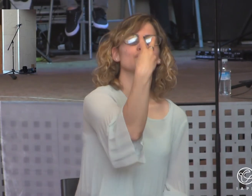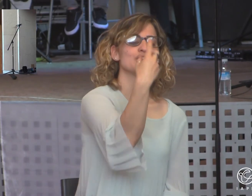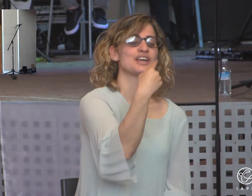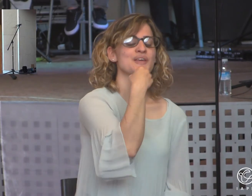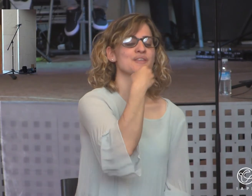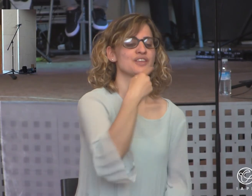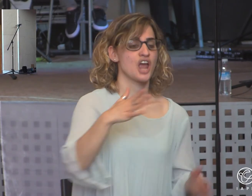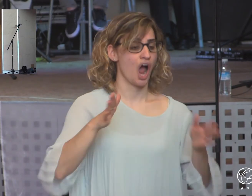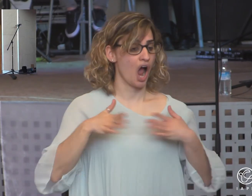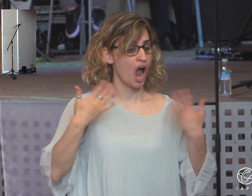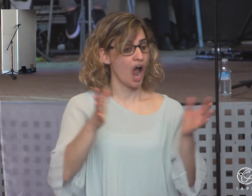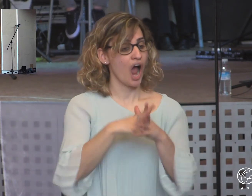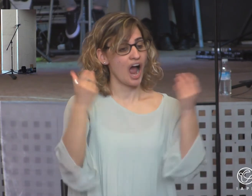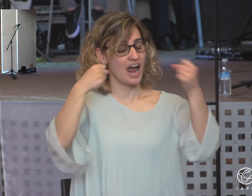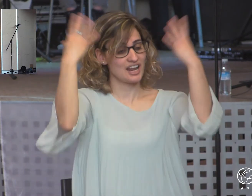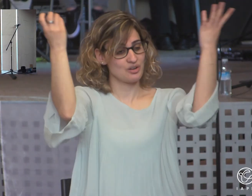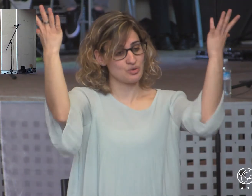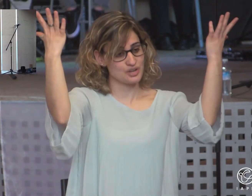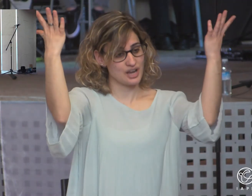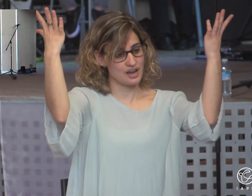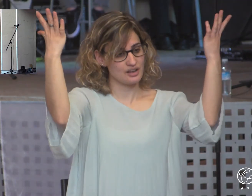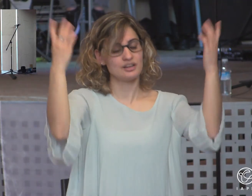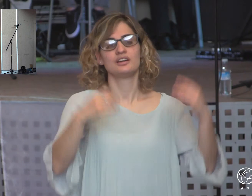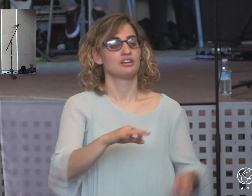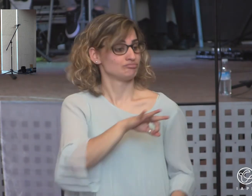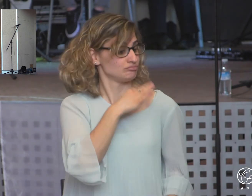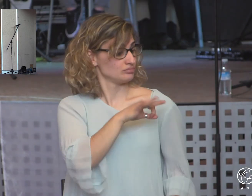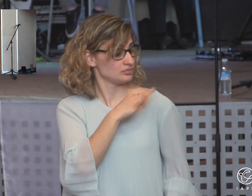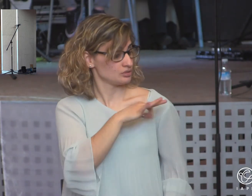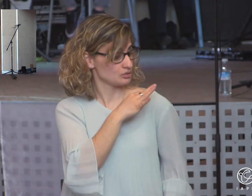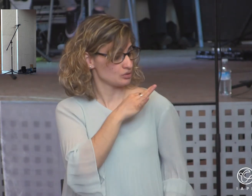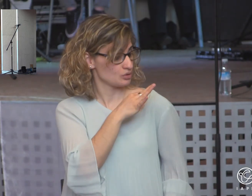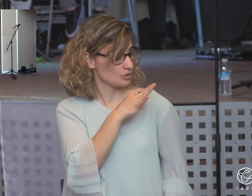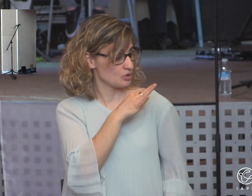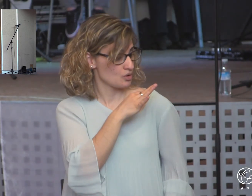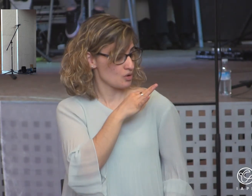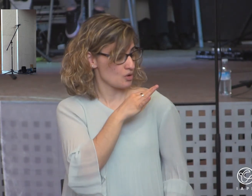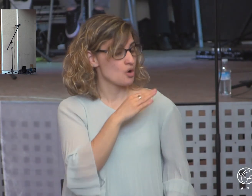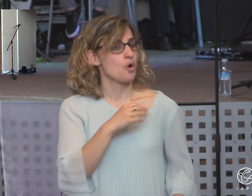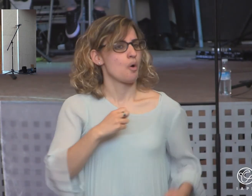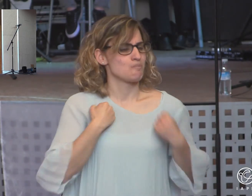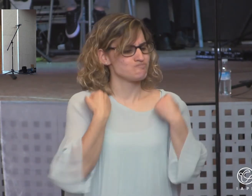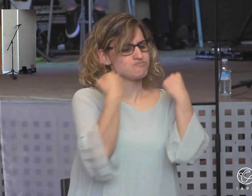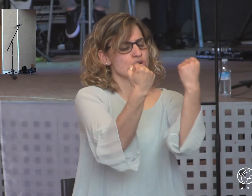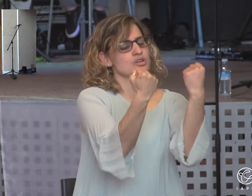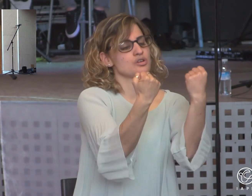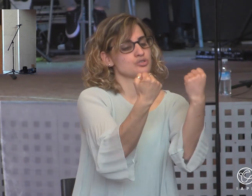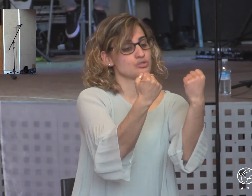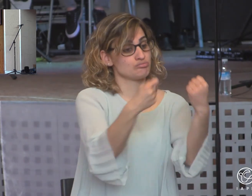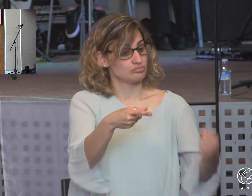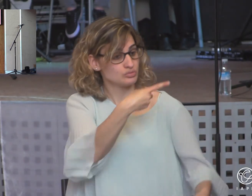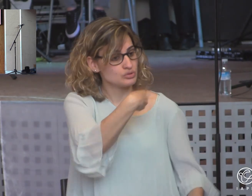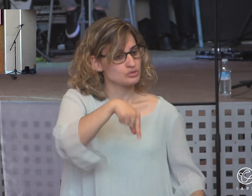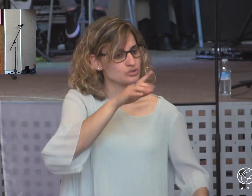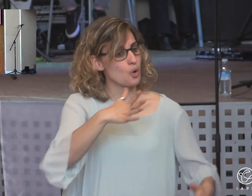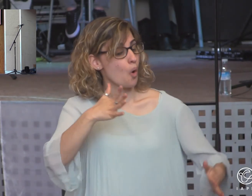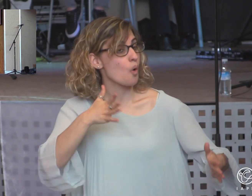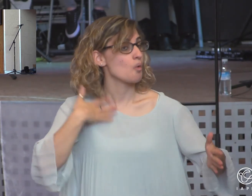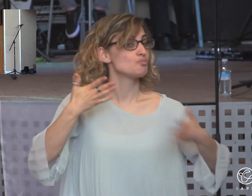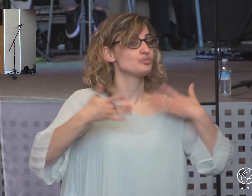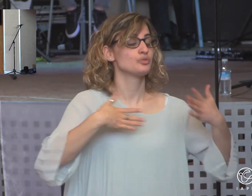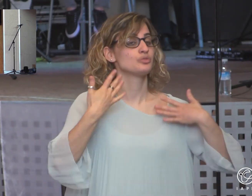el Señor nuestro Dios Todopoderoso reina. Gocémonos y alegrémonos y démosle